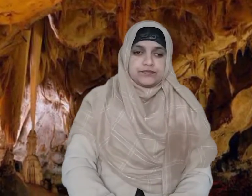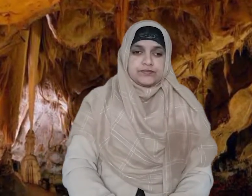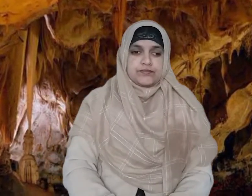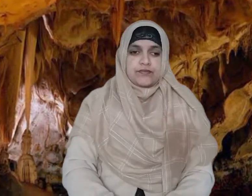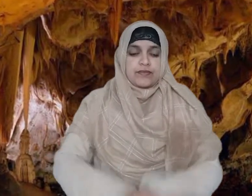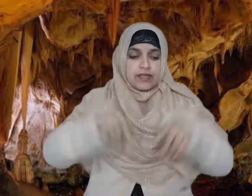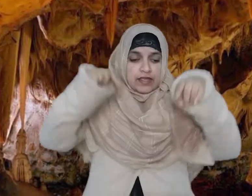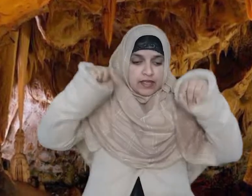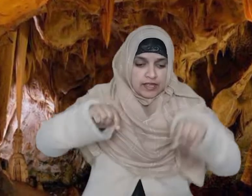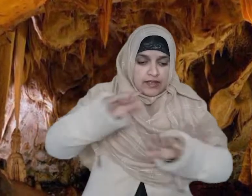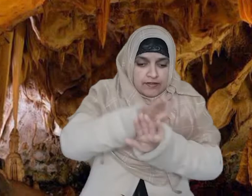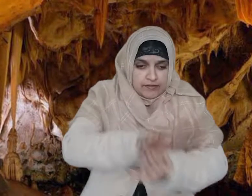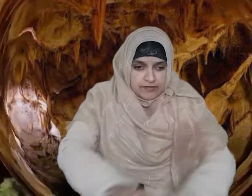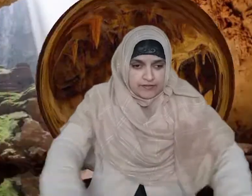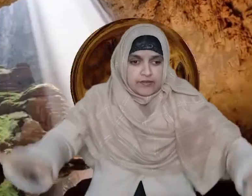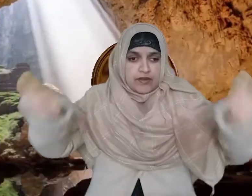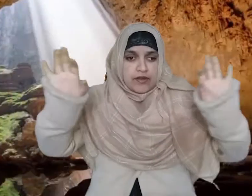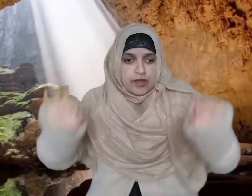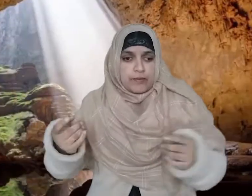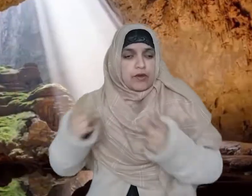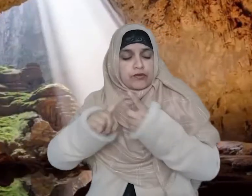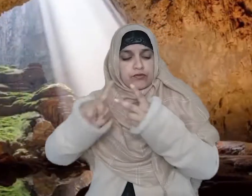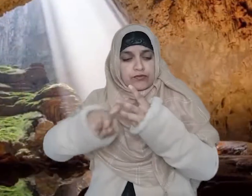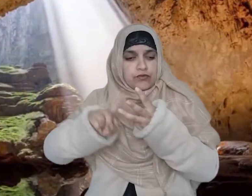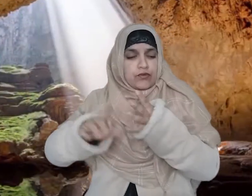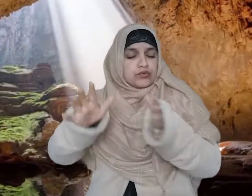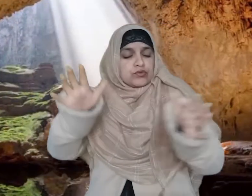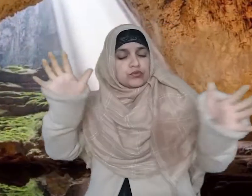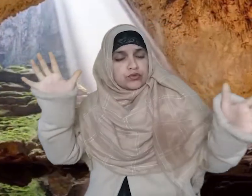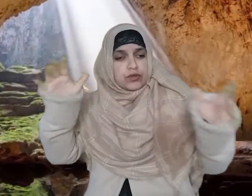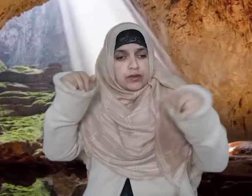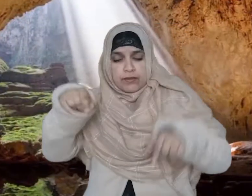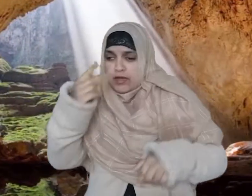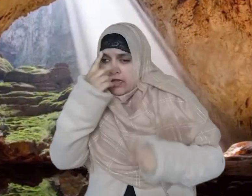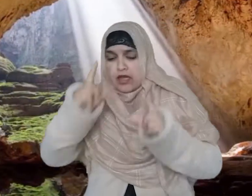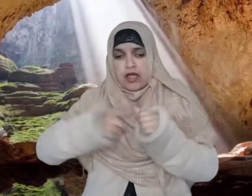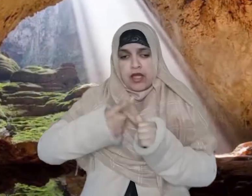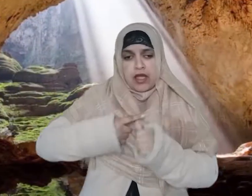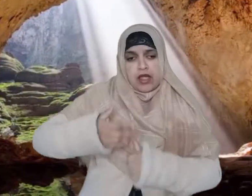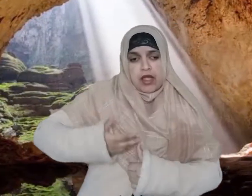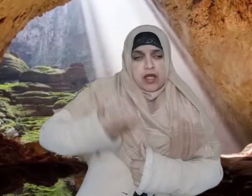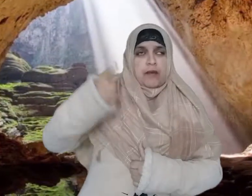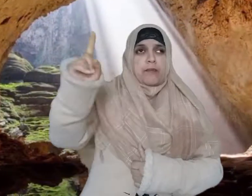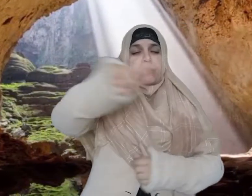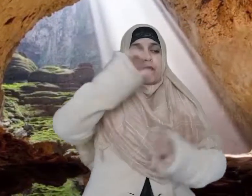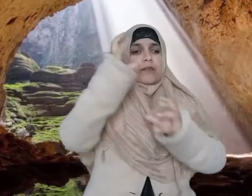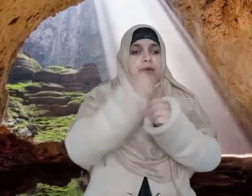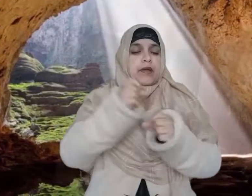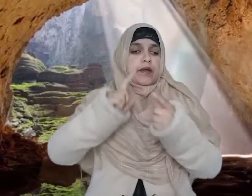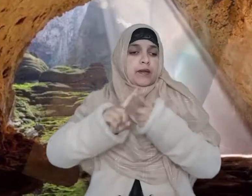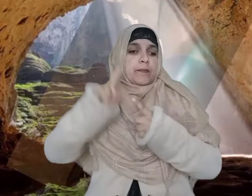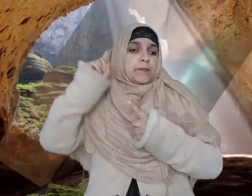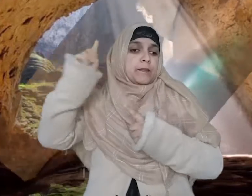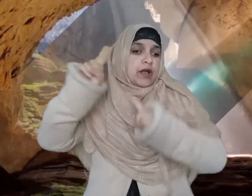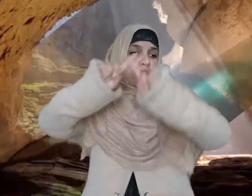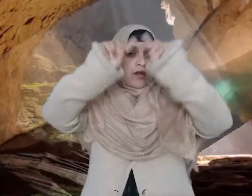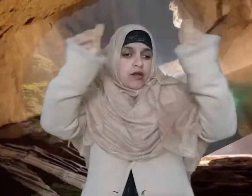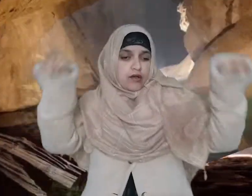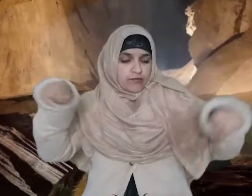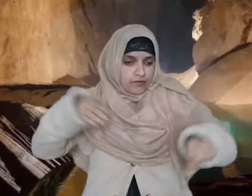کے صوبے کوان بن میں واقع ہے۔ یہ غار دنیا کا سب سے بڑا غار ہے۔ ماہرین کے مطابق یہ غار 2